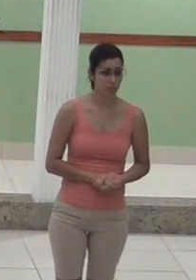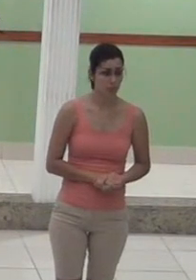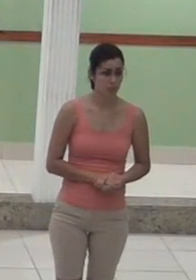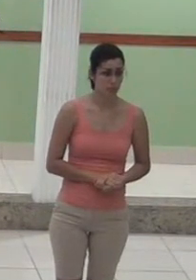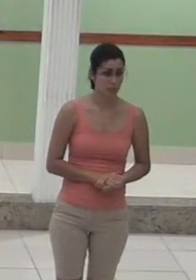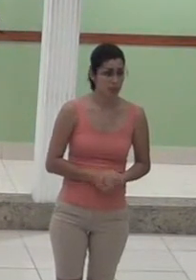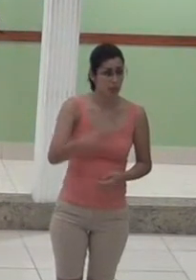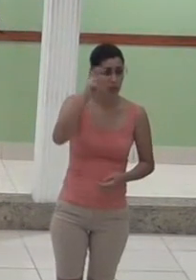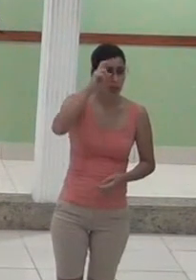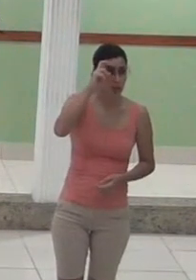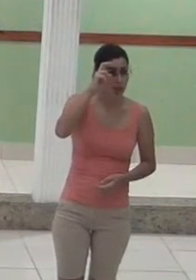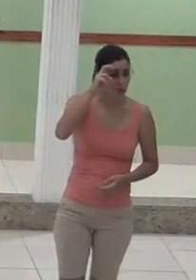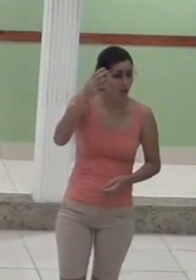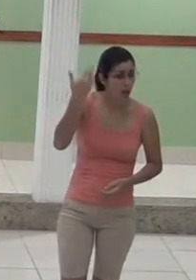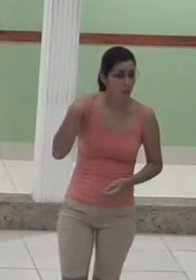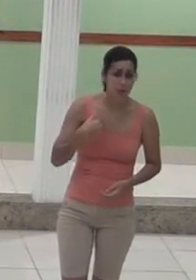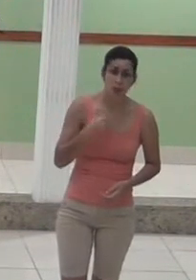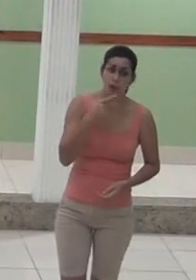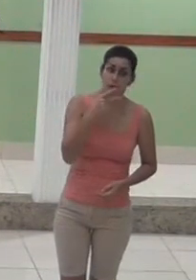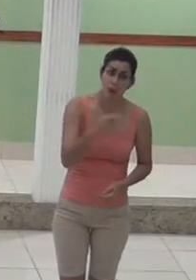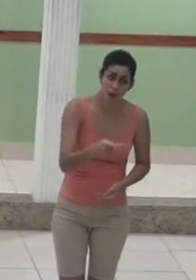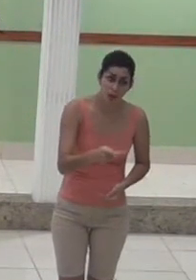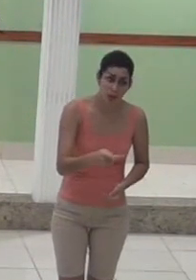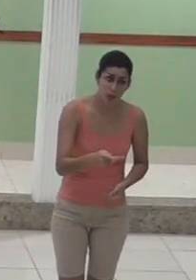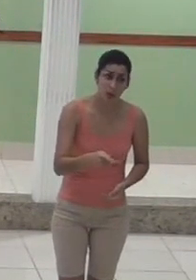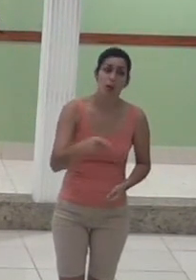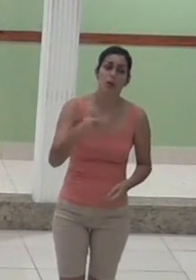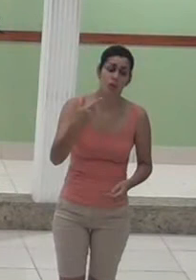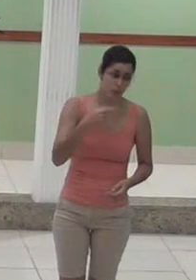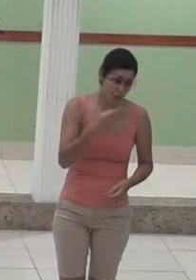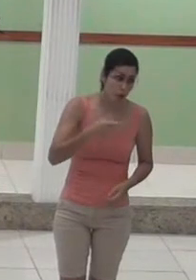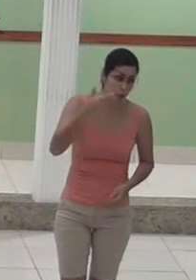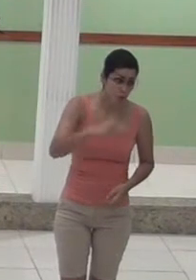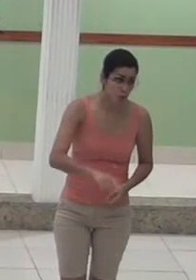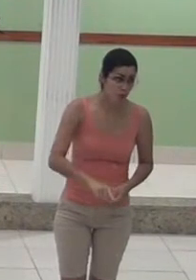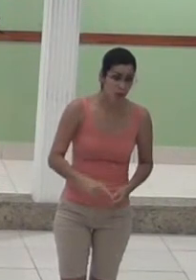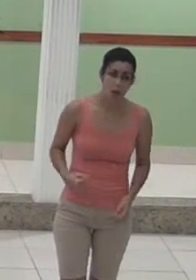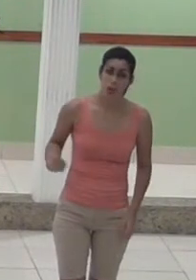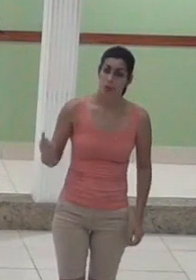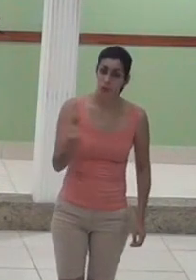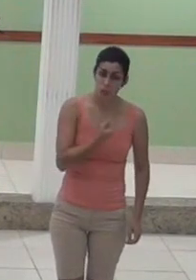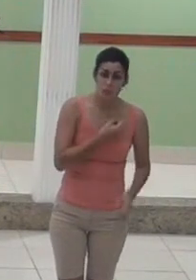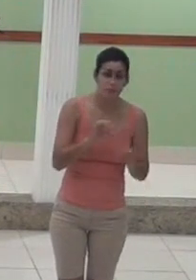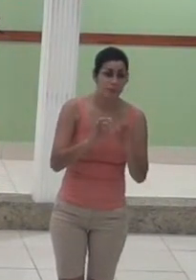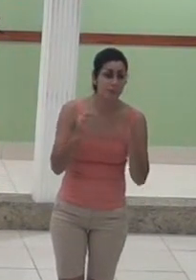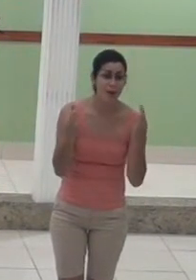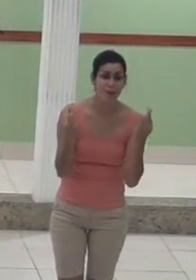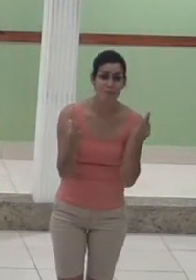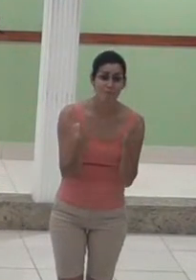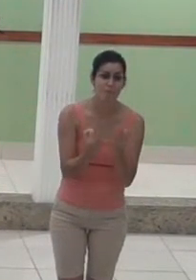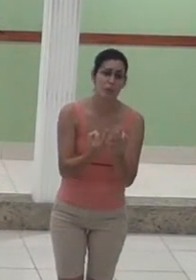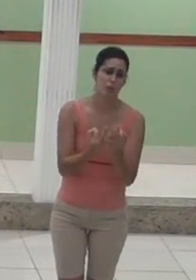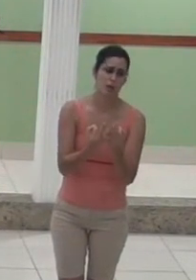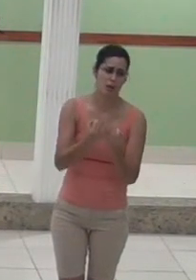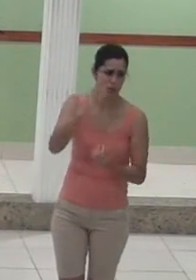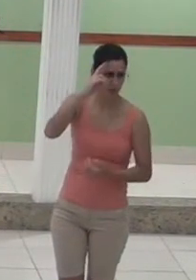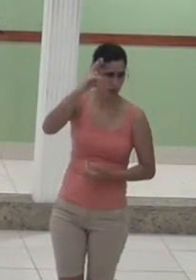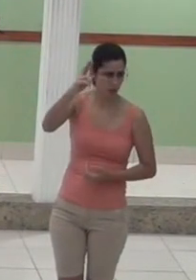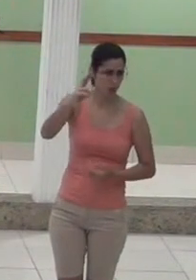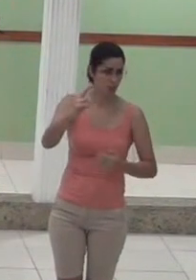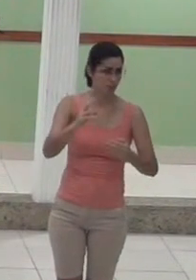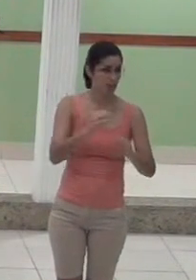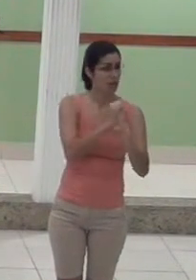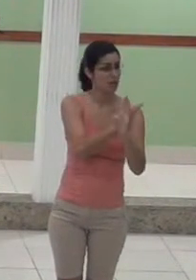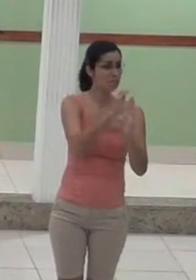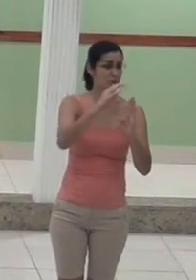na quinta-feira, estou dando continuidade. Nós, como uma família do Senhor, Igreja Batista